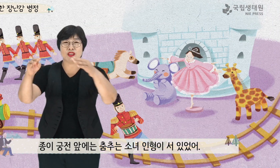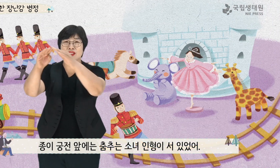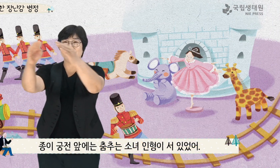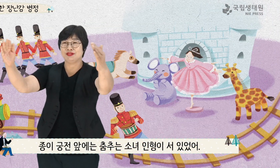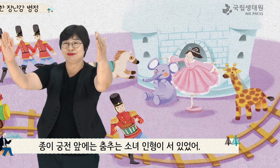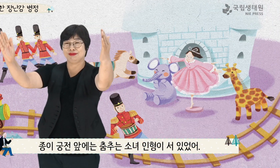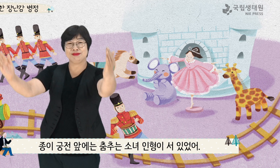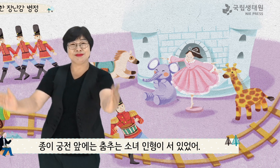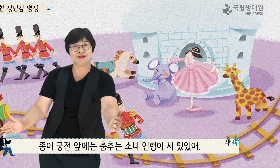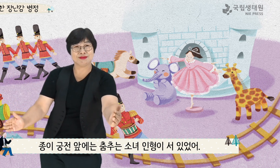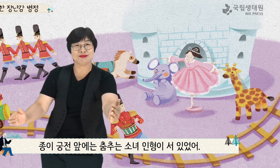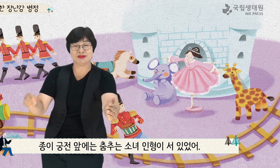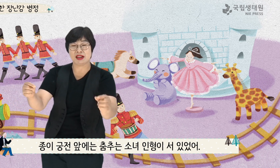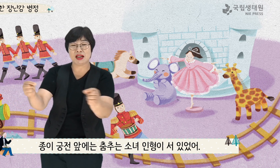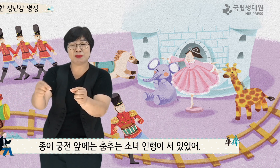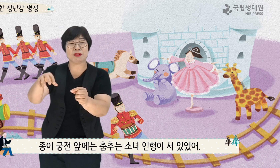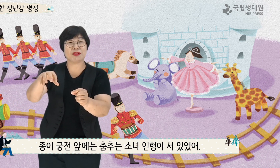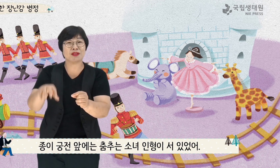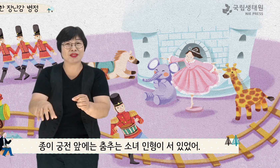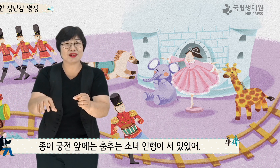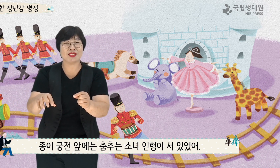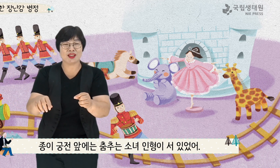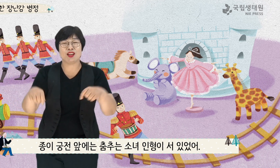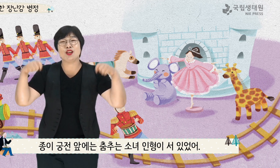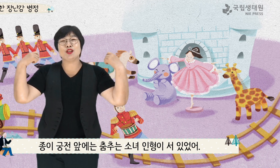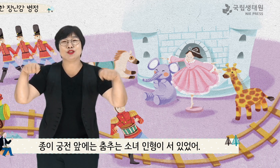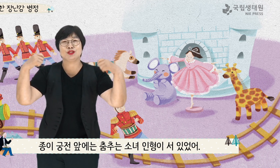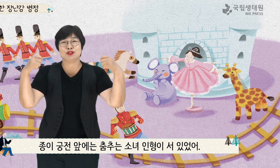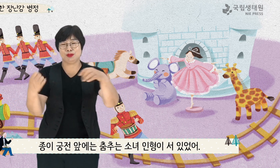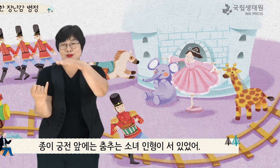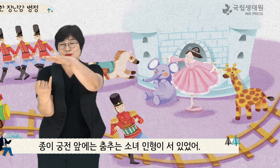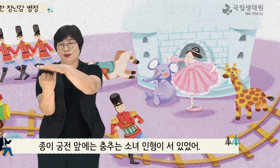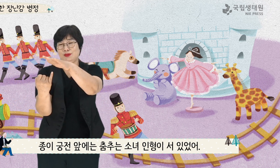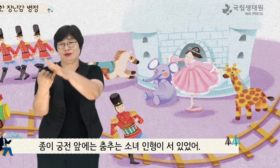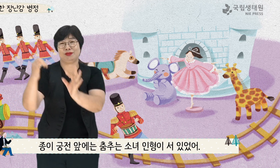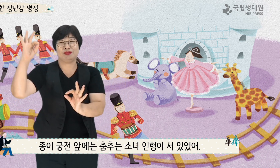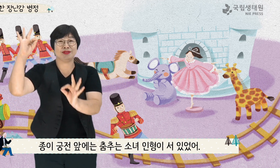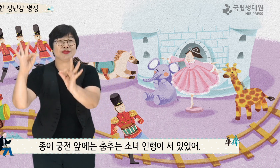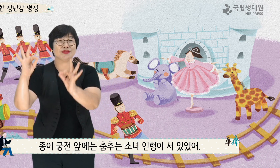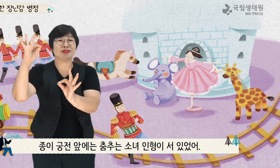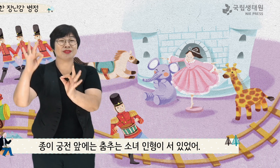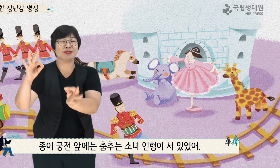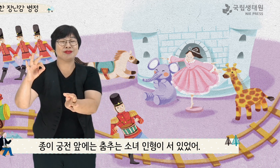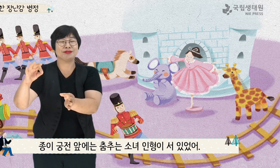종이 궁전 앞에는 춤추는 소녀 인형이 서 있었어.